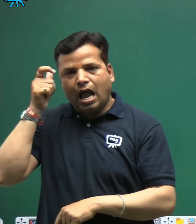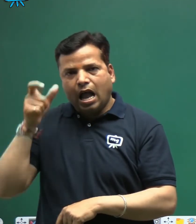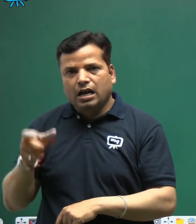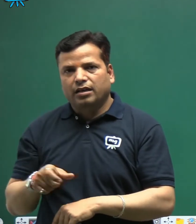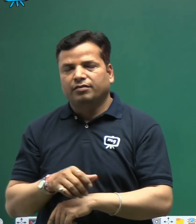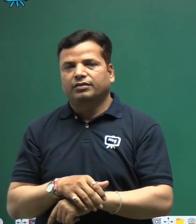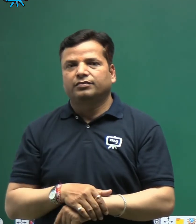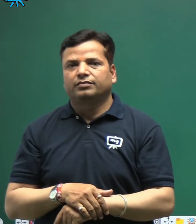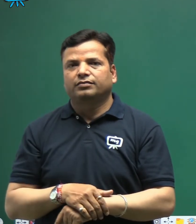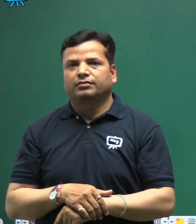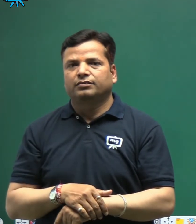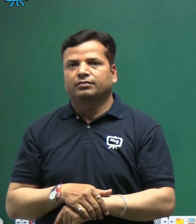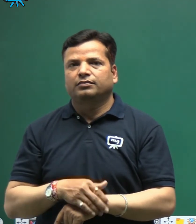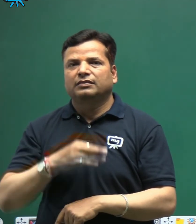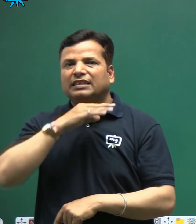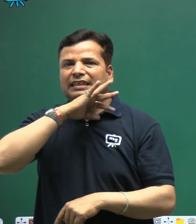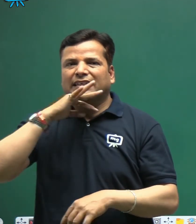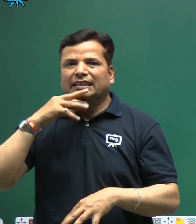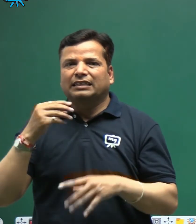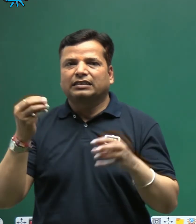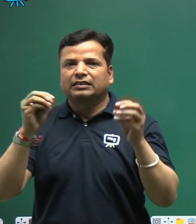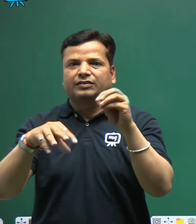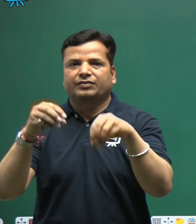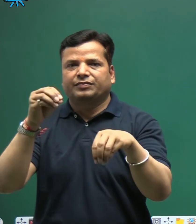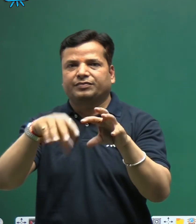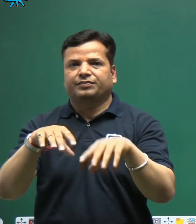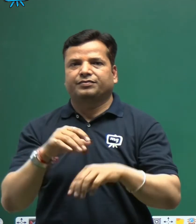garbage, कचरा,